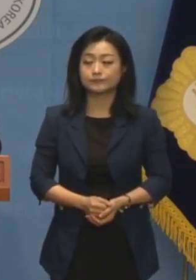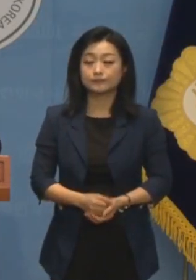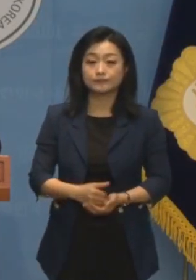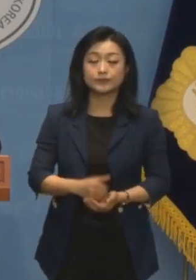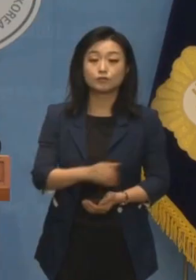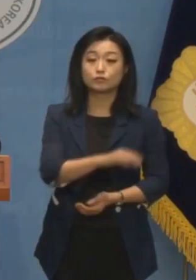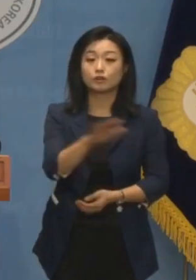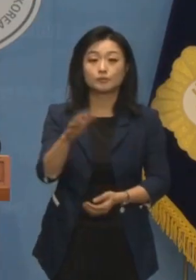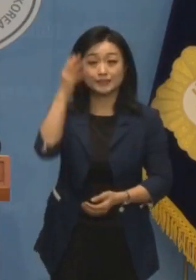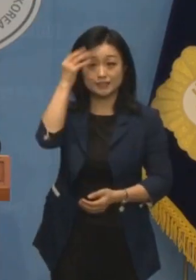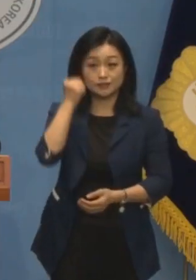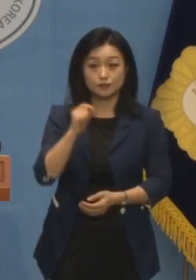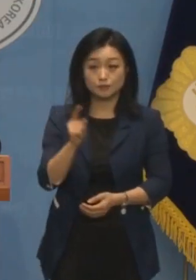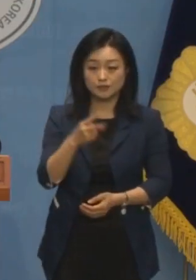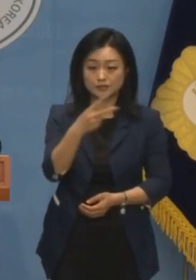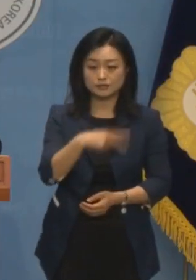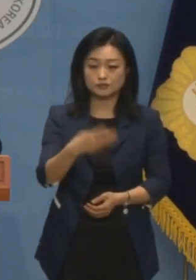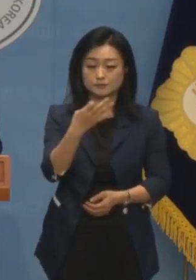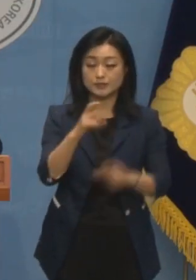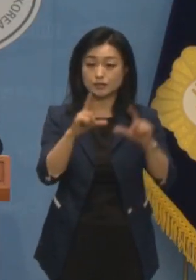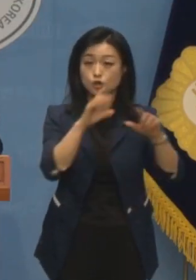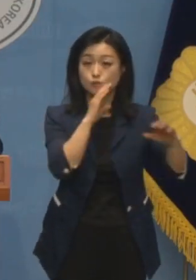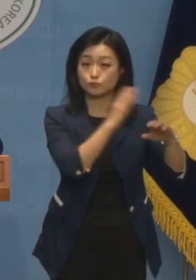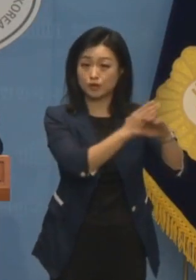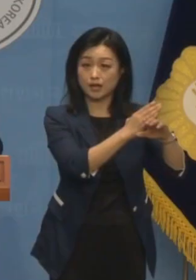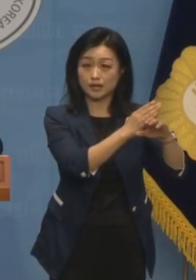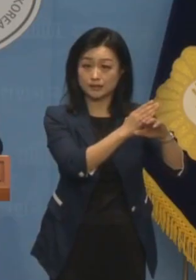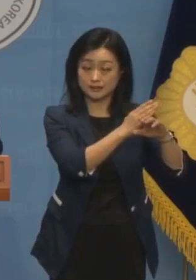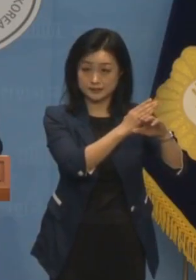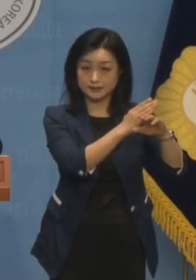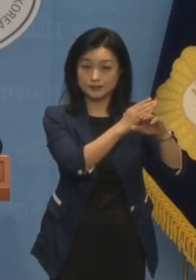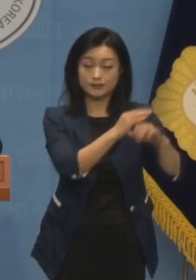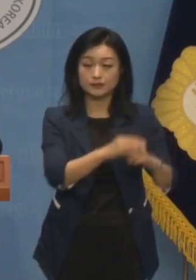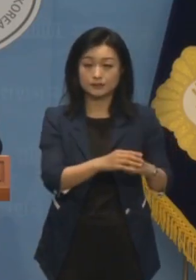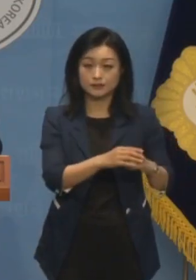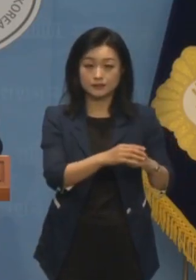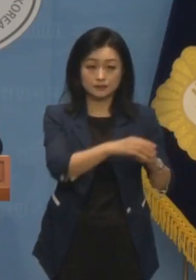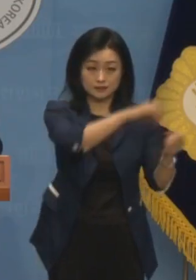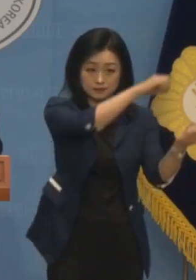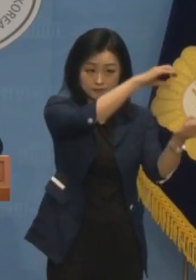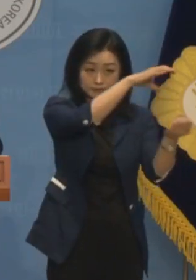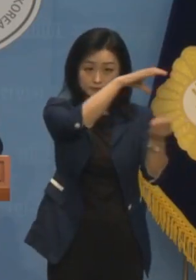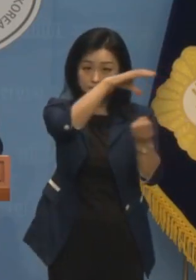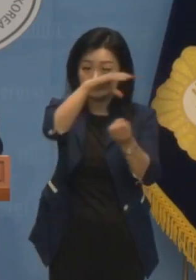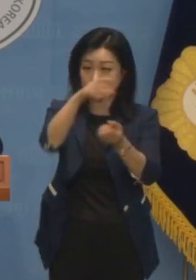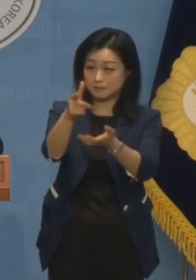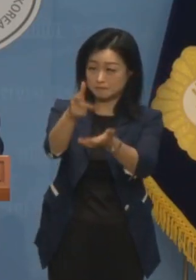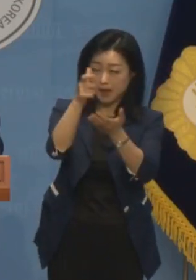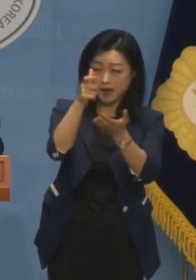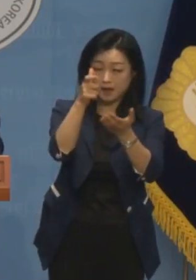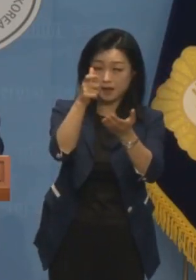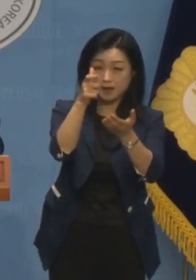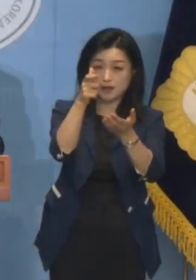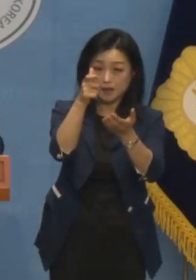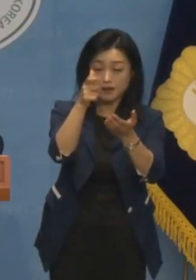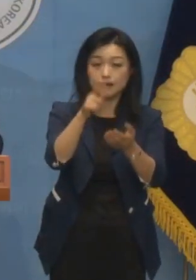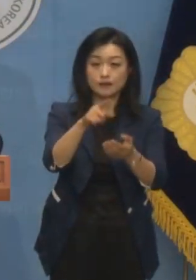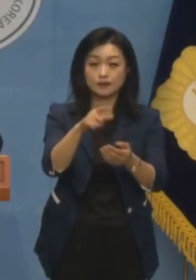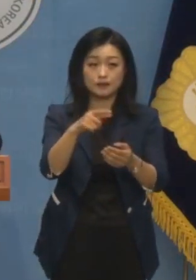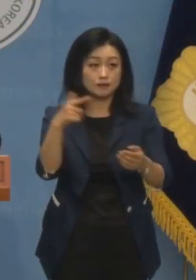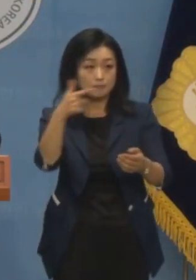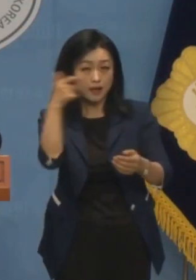우리는 기억합니다. 2014년 북한이 대북전단을 조준해 고사총을 발사하고 우리가 응사한